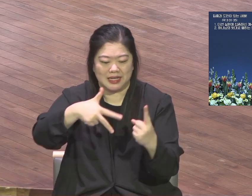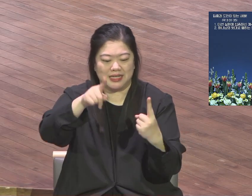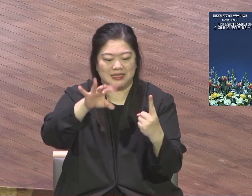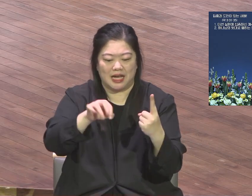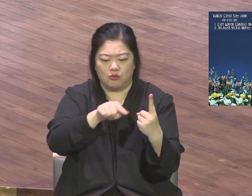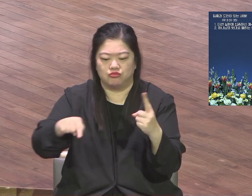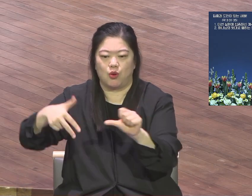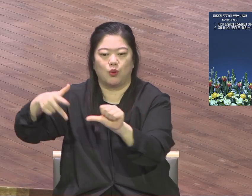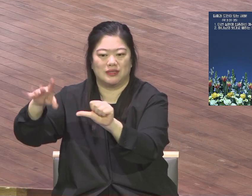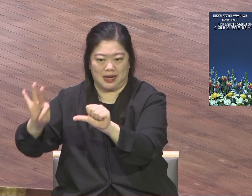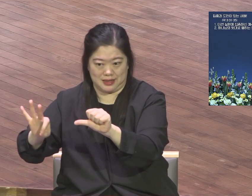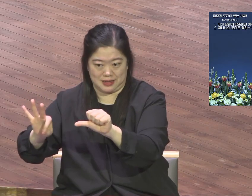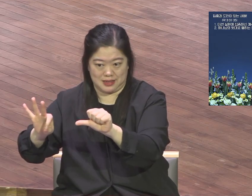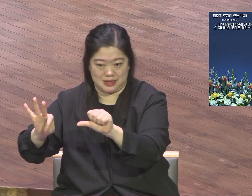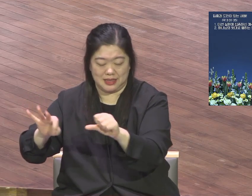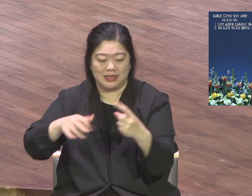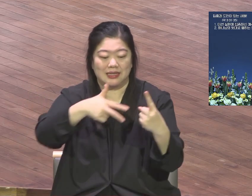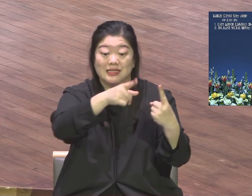첫째 장은